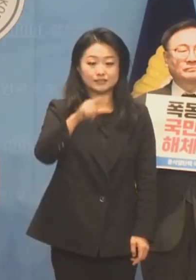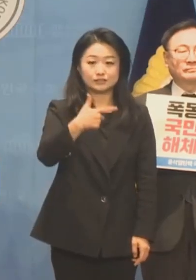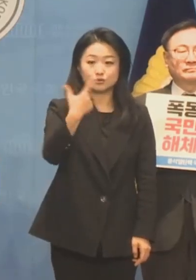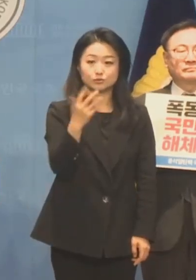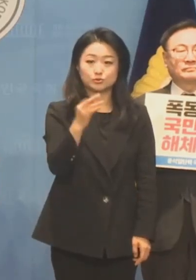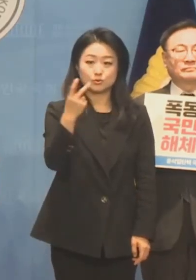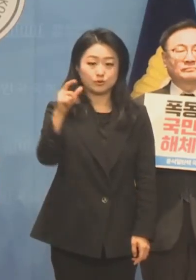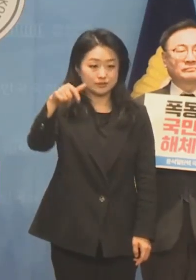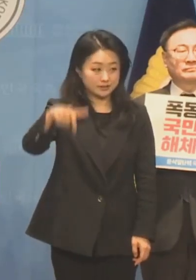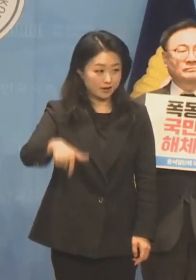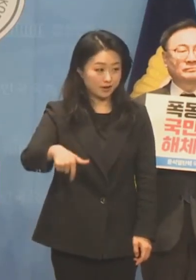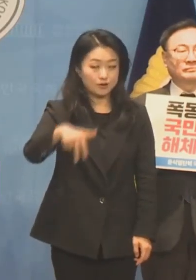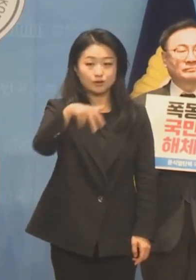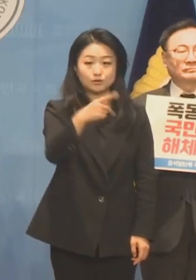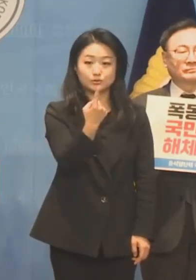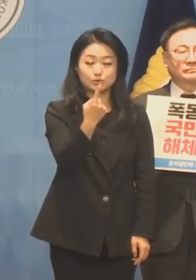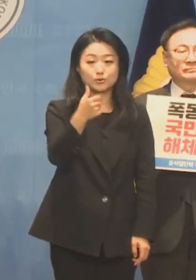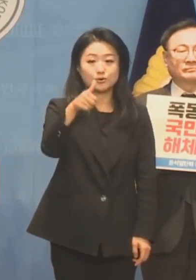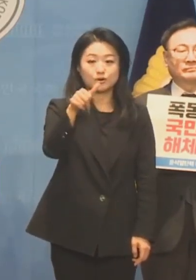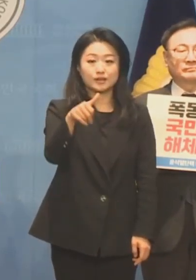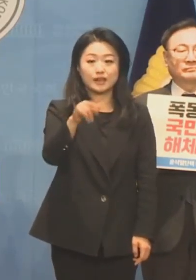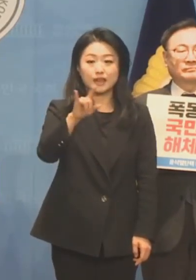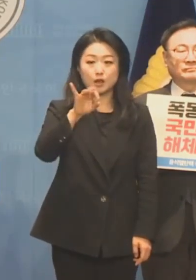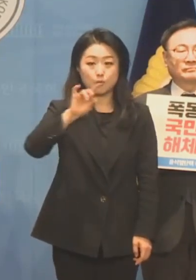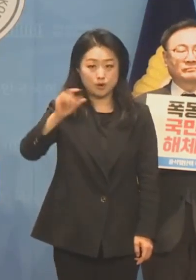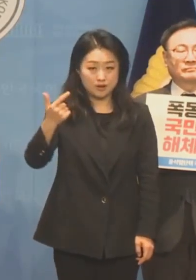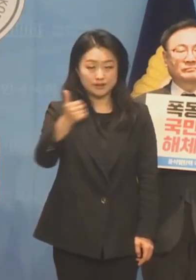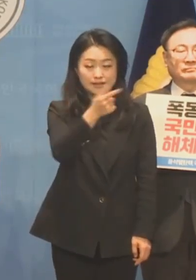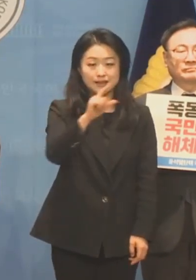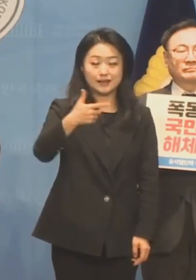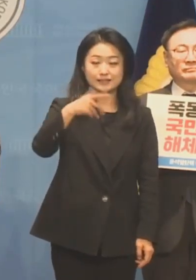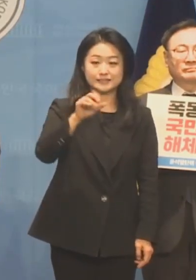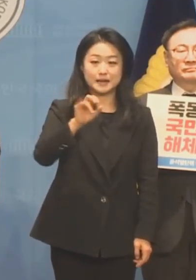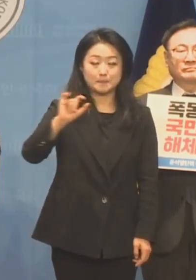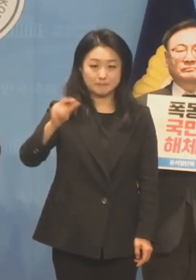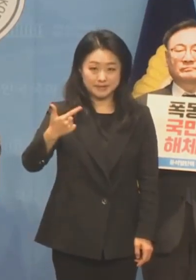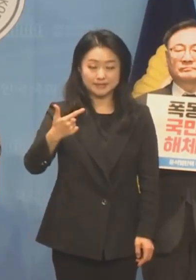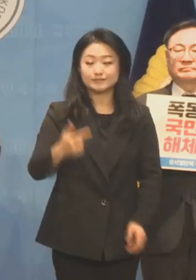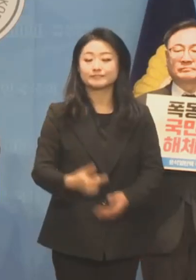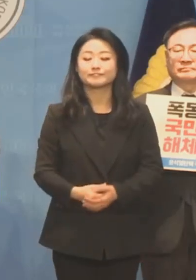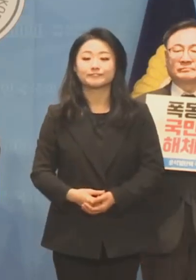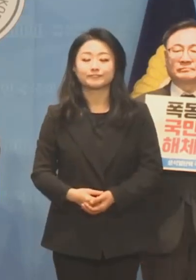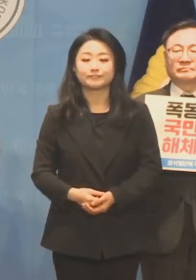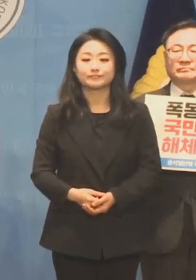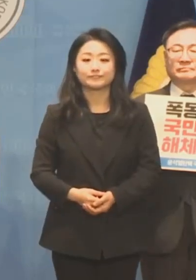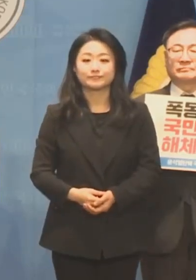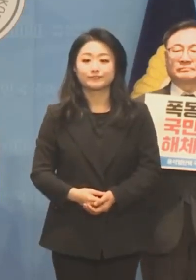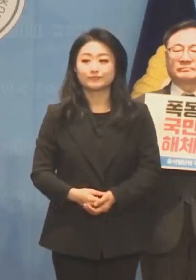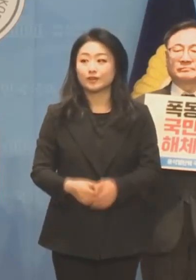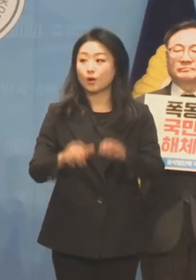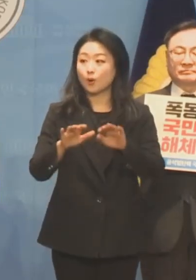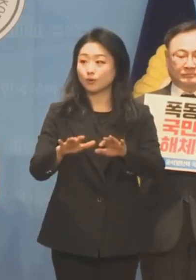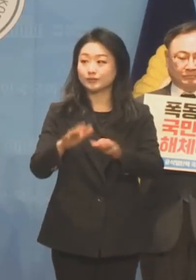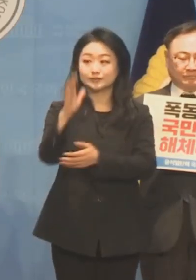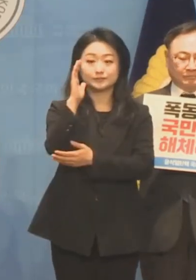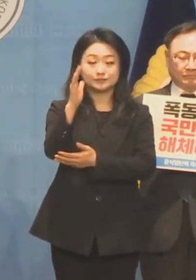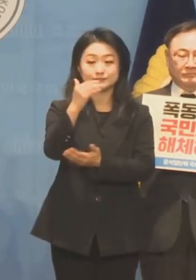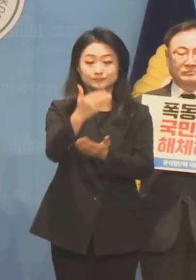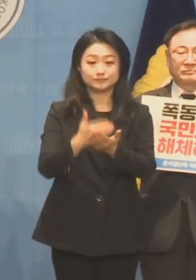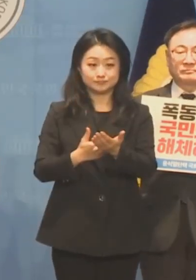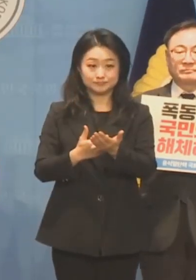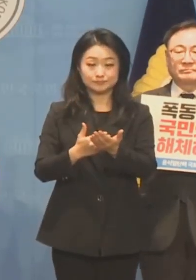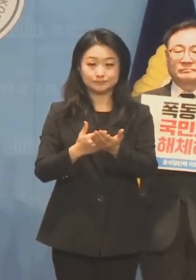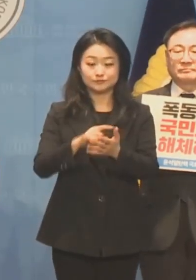전종덕 의원님 오셨습니다. 조계원 의원님 오셨습니다. 한창민 의원님 오셨습니다. 오늘 진행 순서를 말씀드리겠습니다.